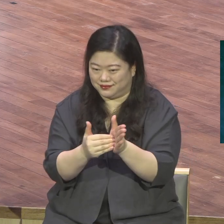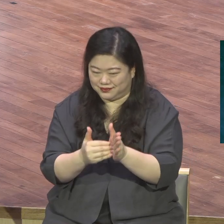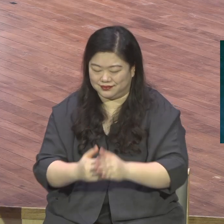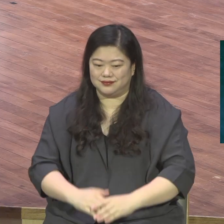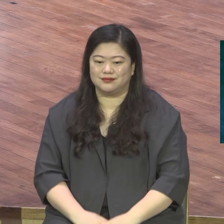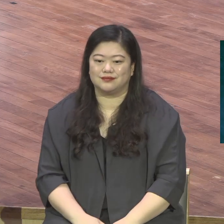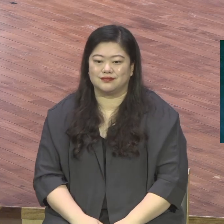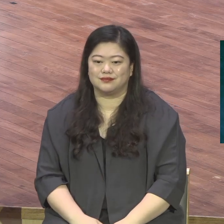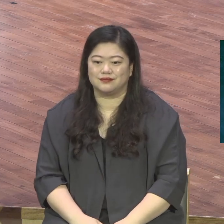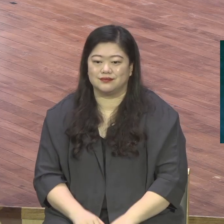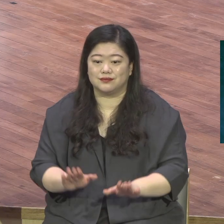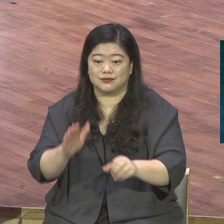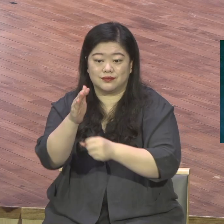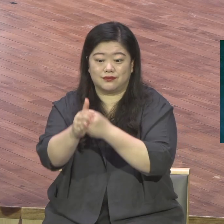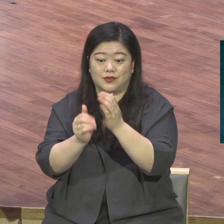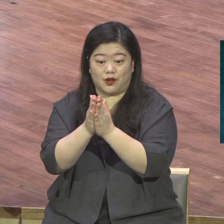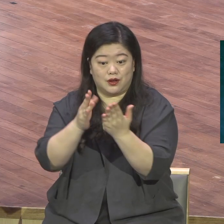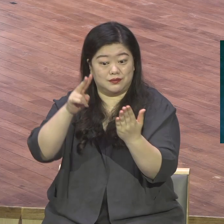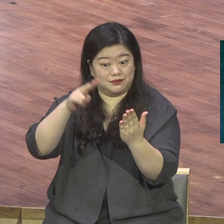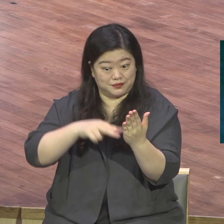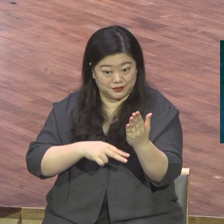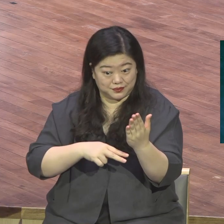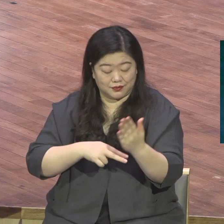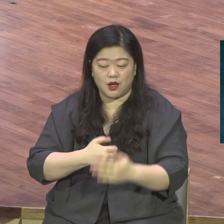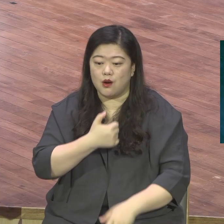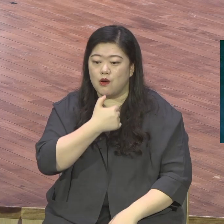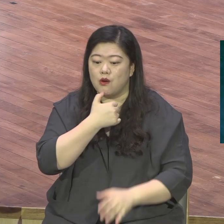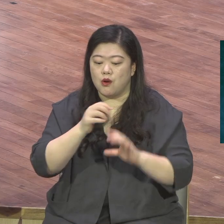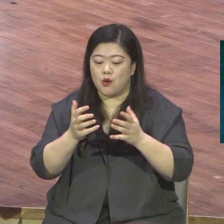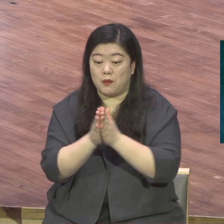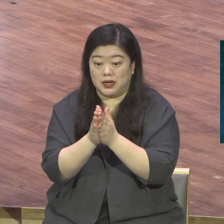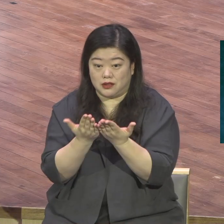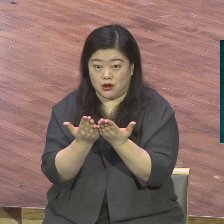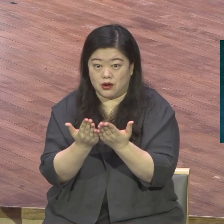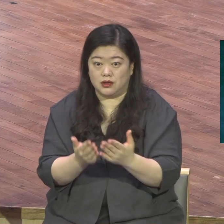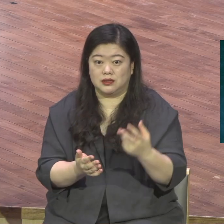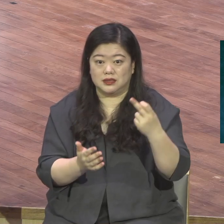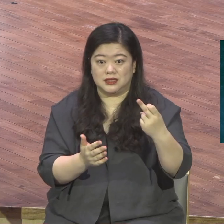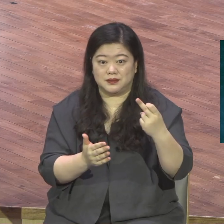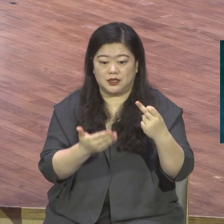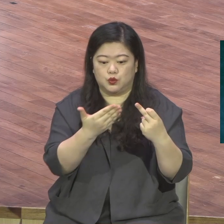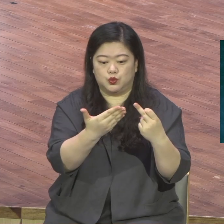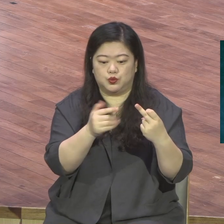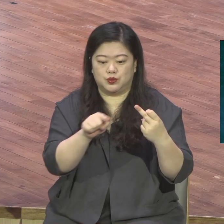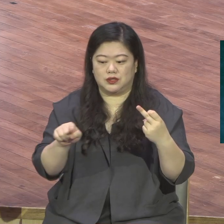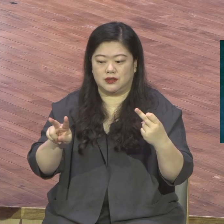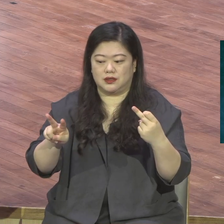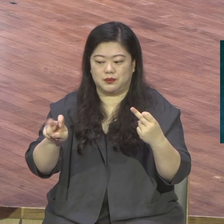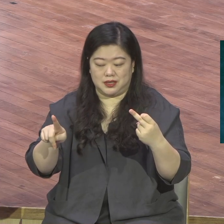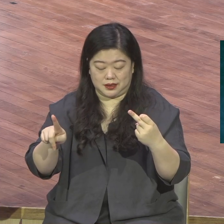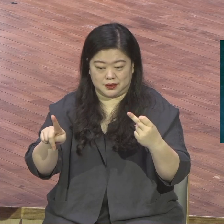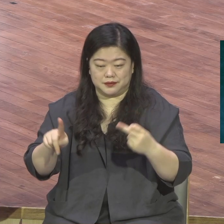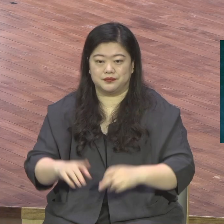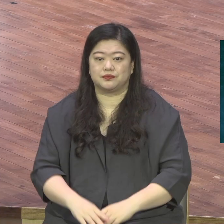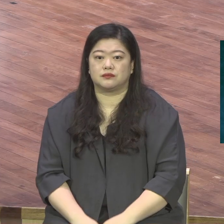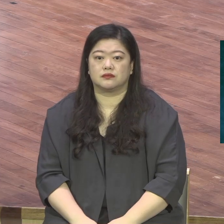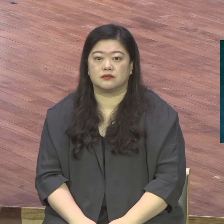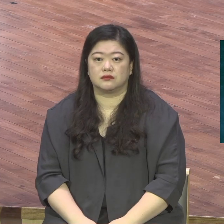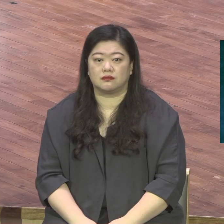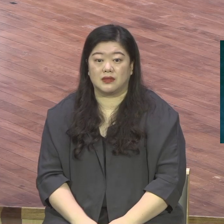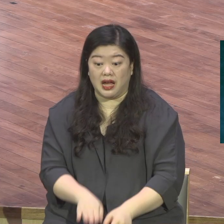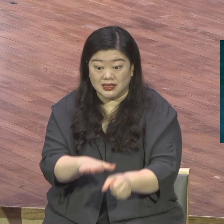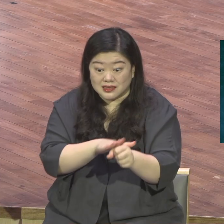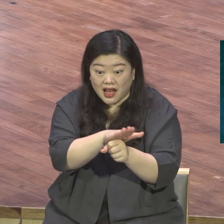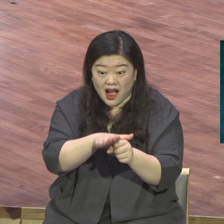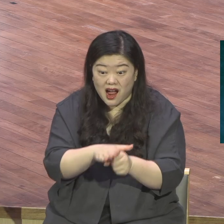은혜 받고 성취될 하나님 말씀은 로마서 12장 9절에서 21절 말씀입니다. 사랑에는